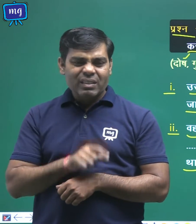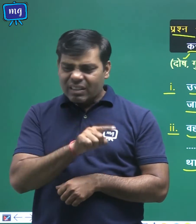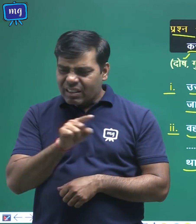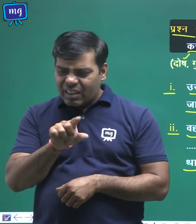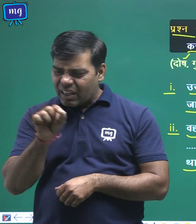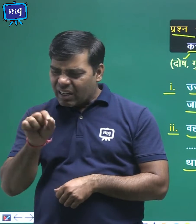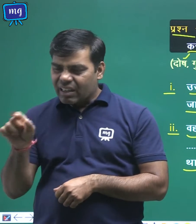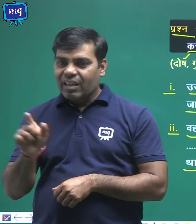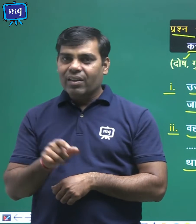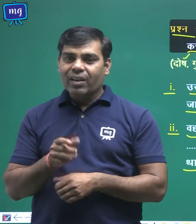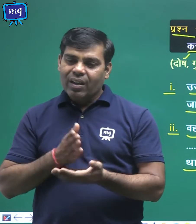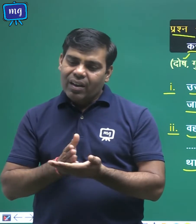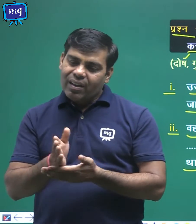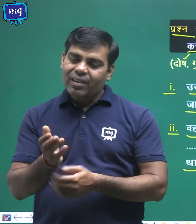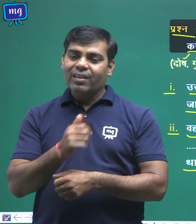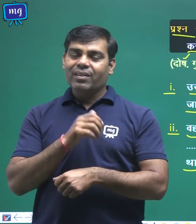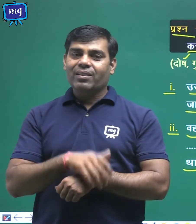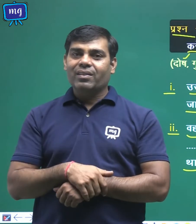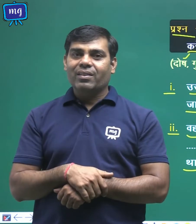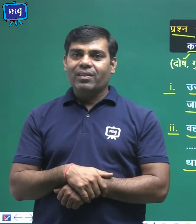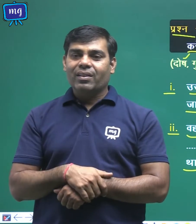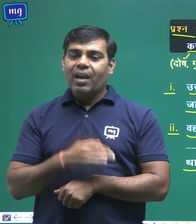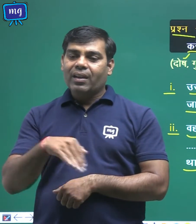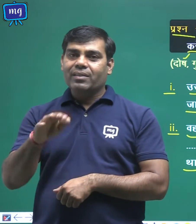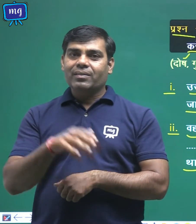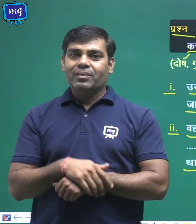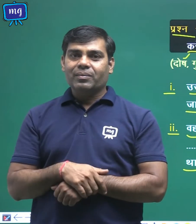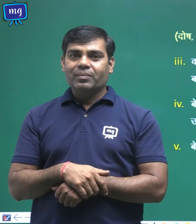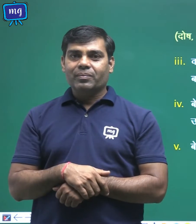निकालता रहता था। आगे चलें।